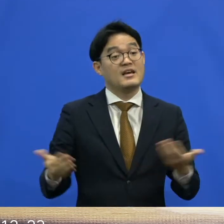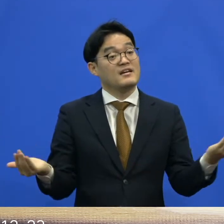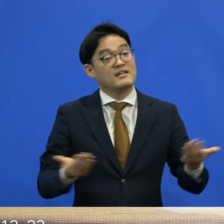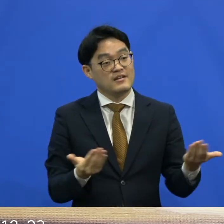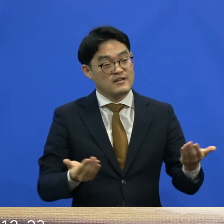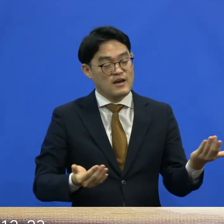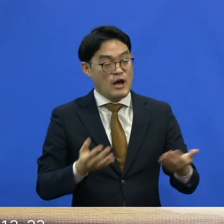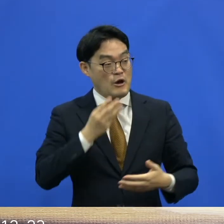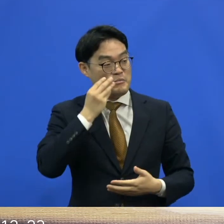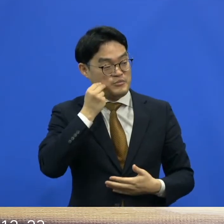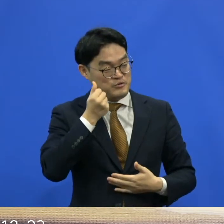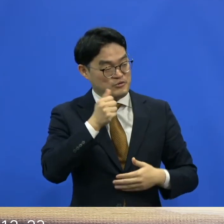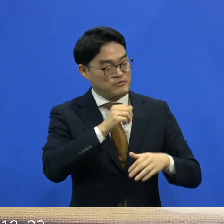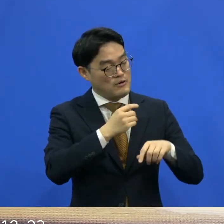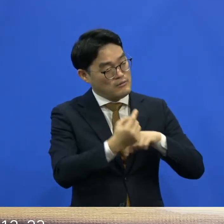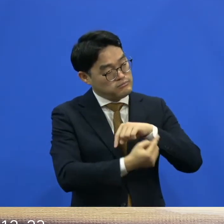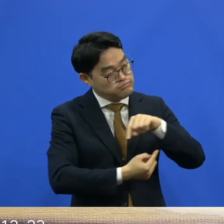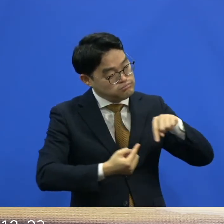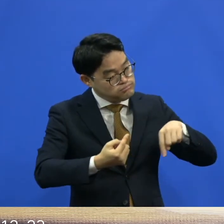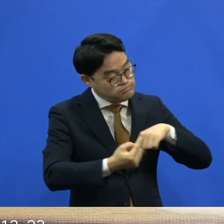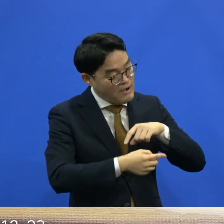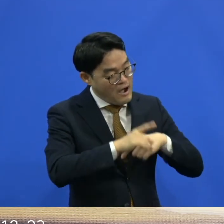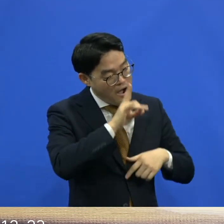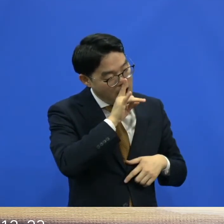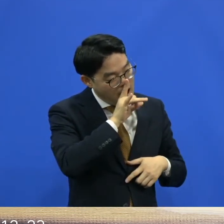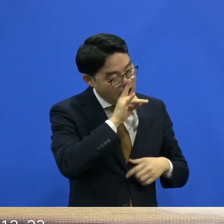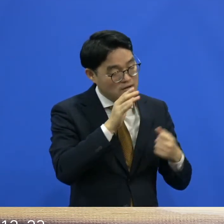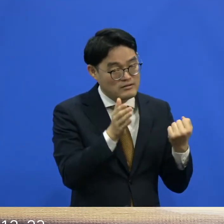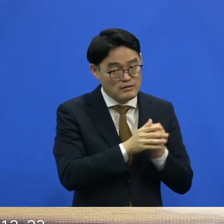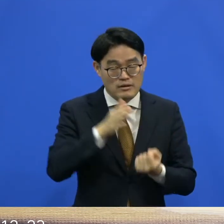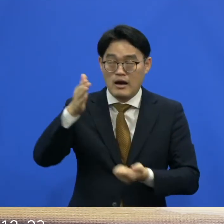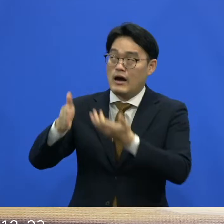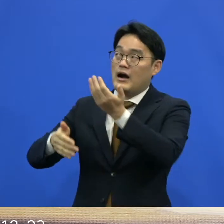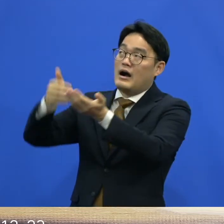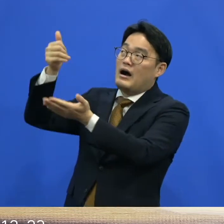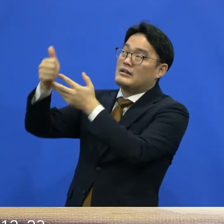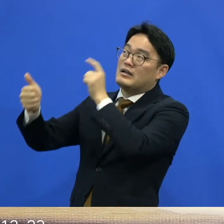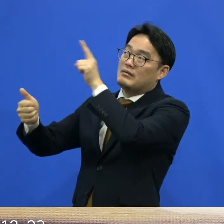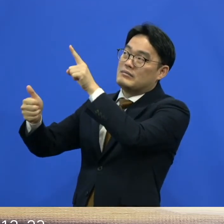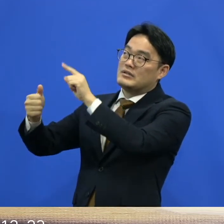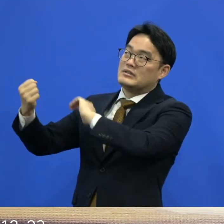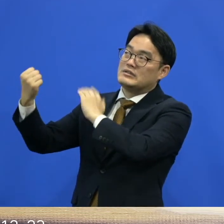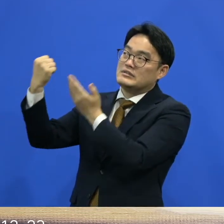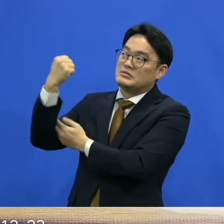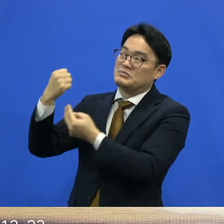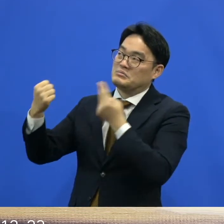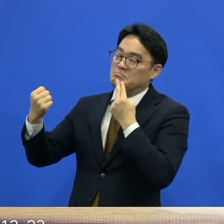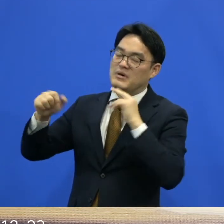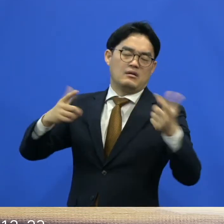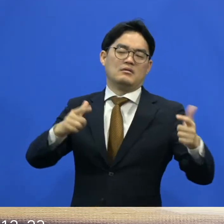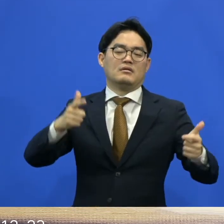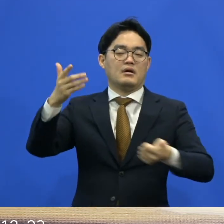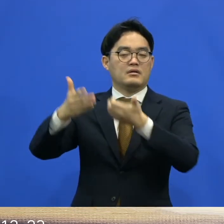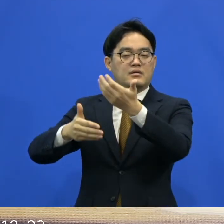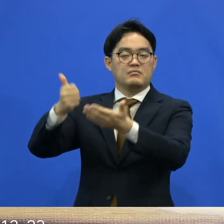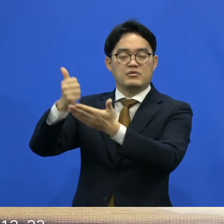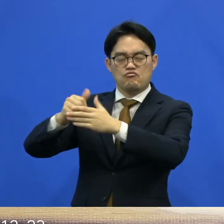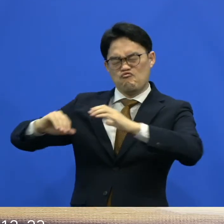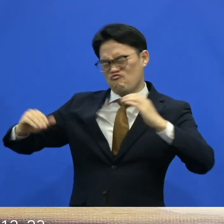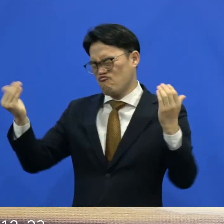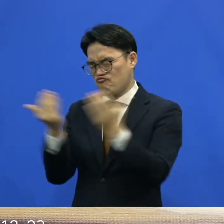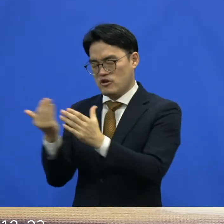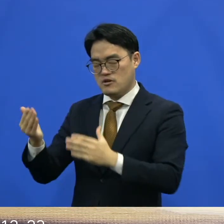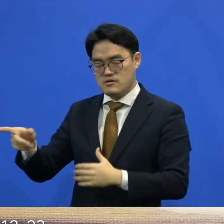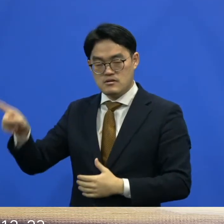풀리지 않기 때문에 하나님도 일이 잘 안 풀리고 있는 게 아니에요. 하나님은 완전하신 분입니다. 그